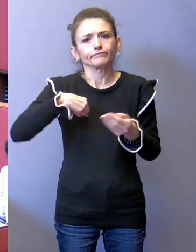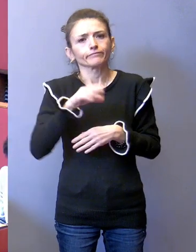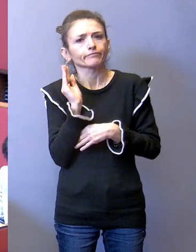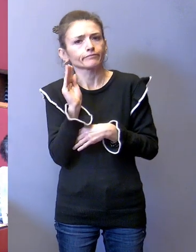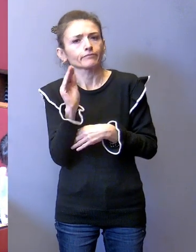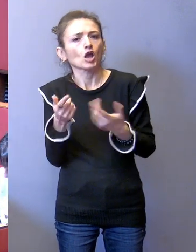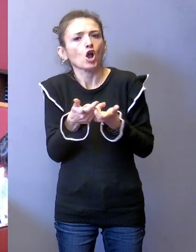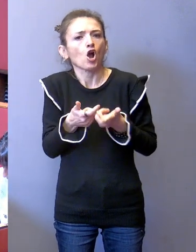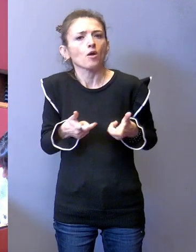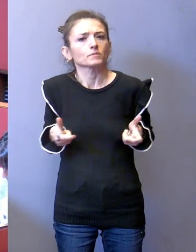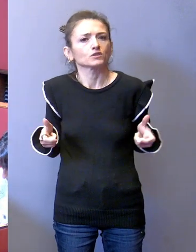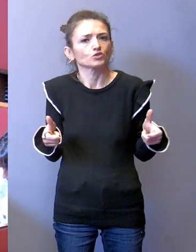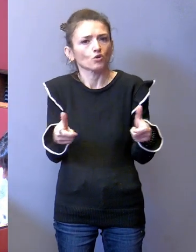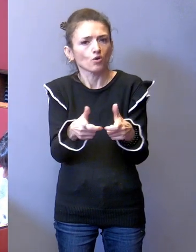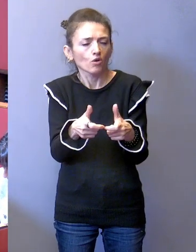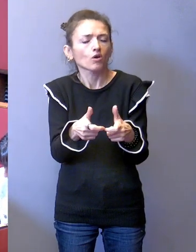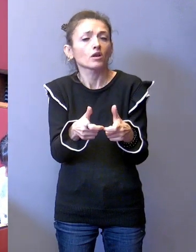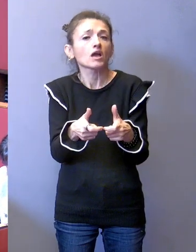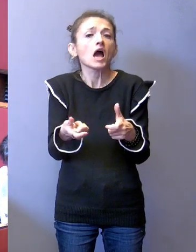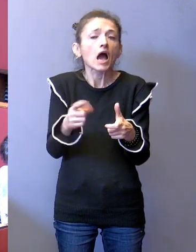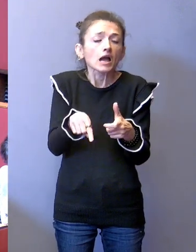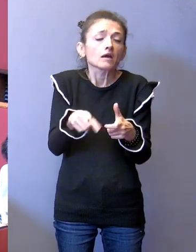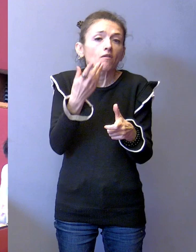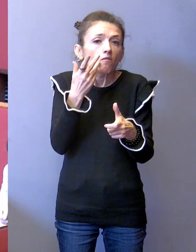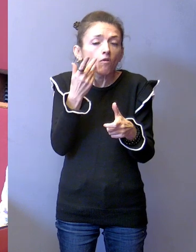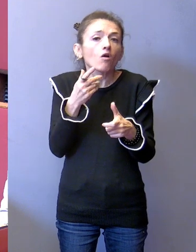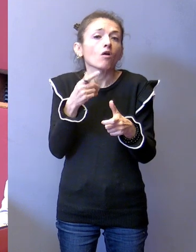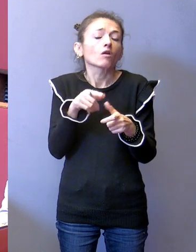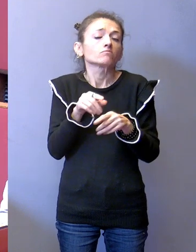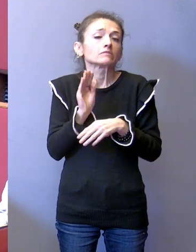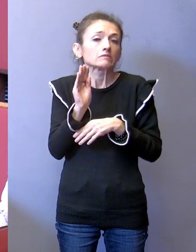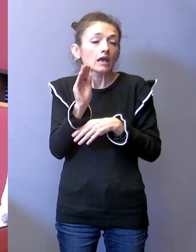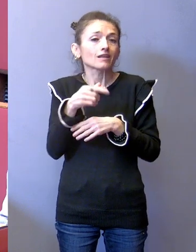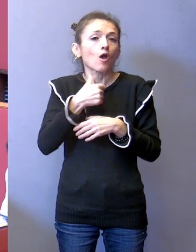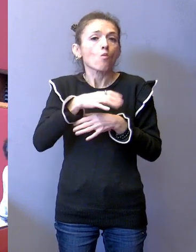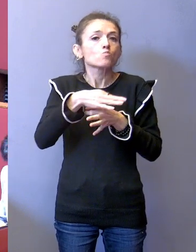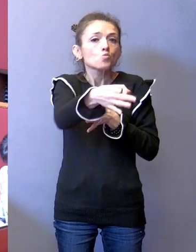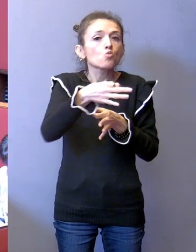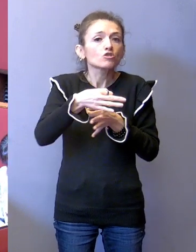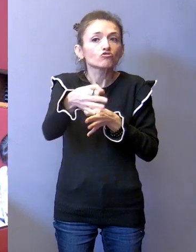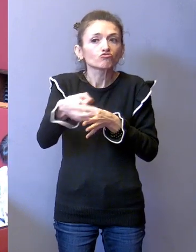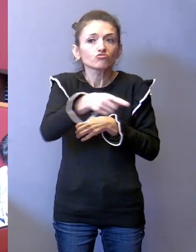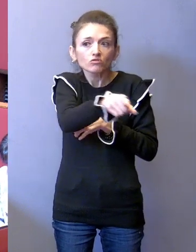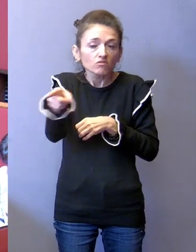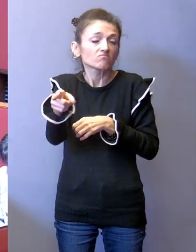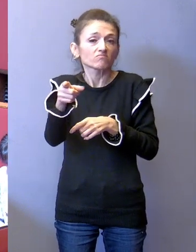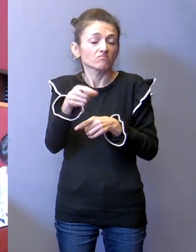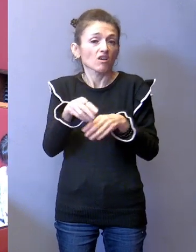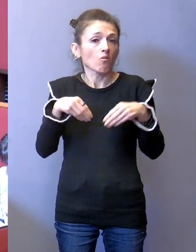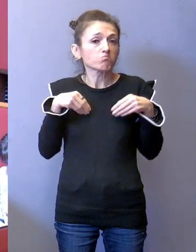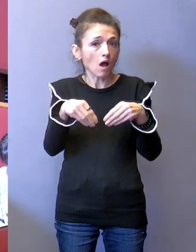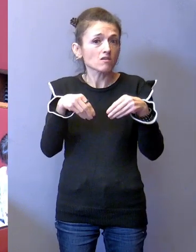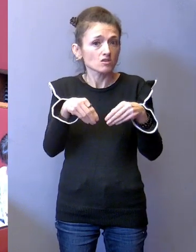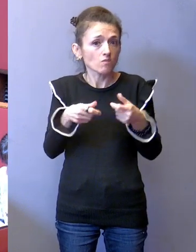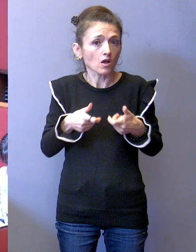anzi già prometterei anche il fatto di chiedere la partecipazione dei municipi perché ritengo davvero importante perché